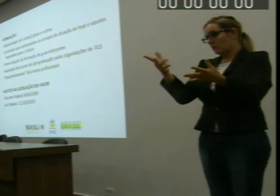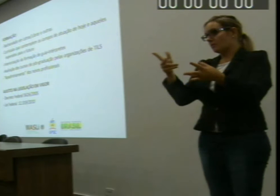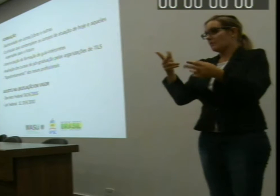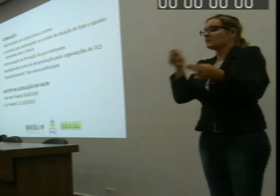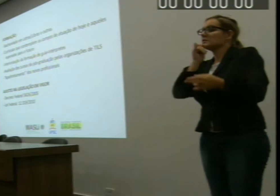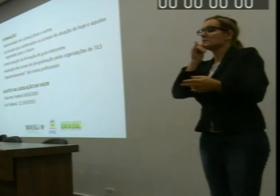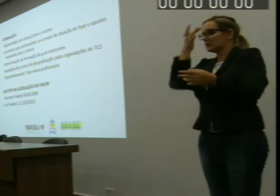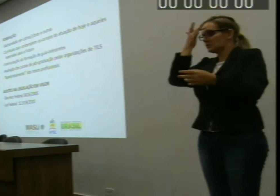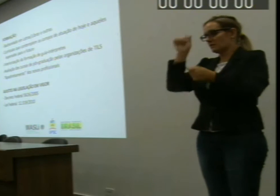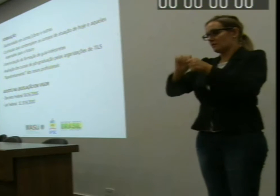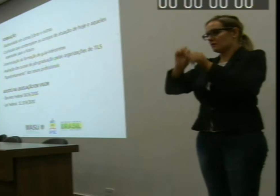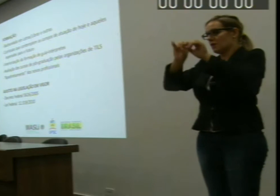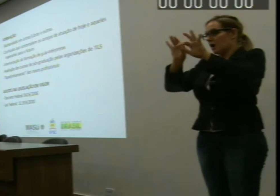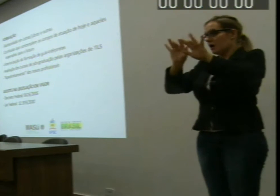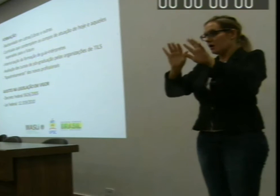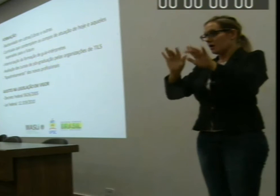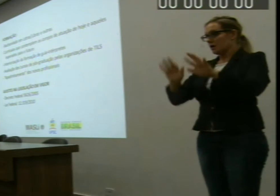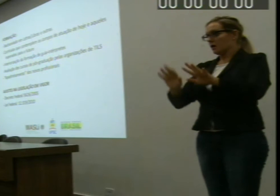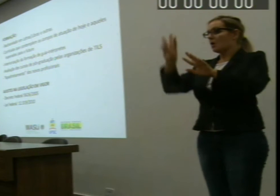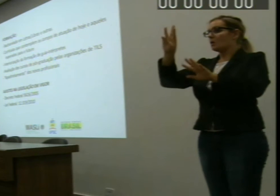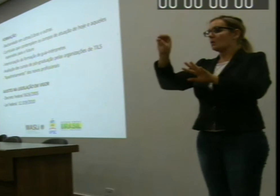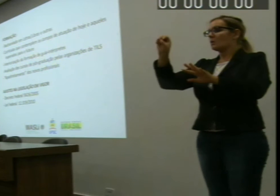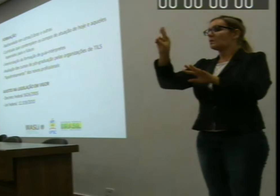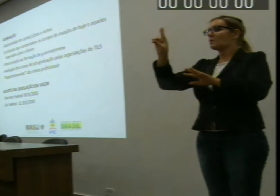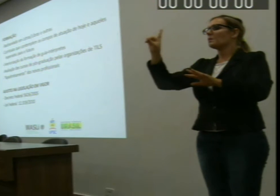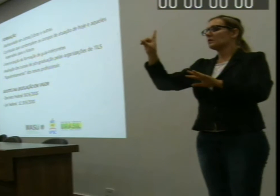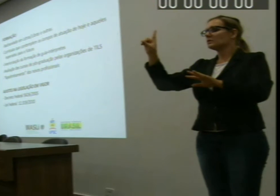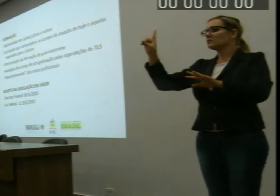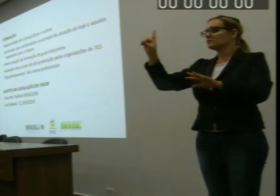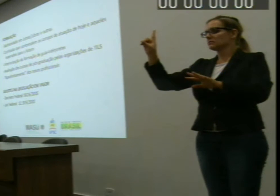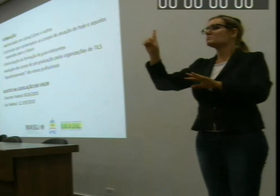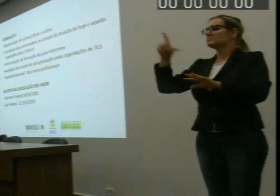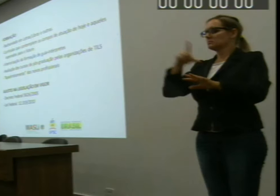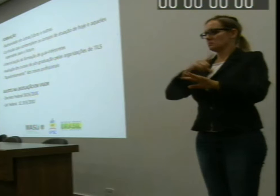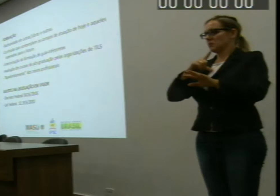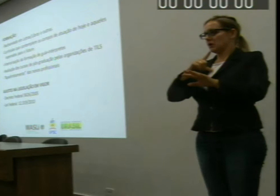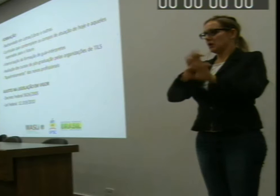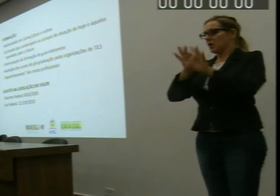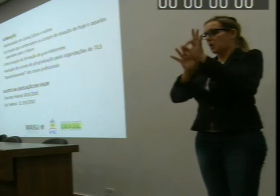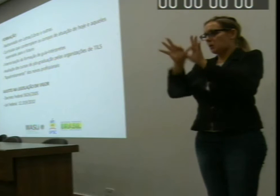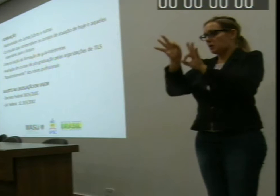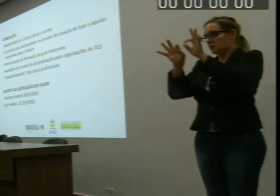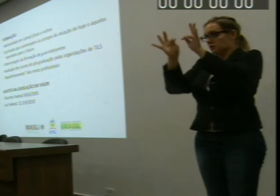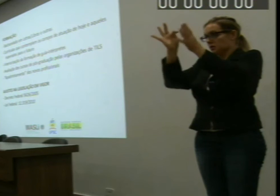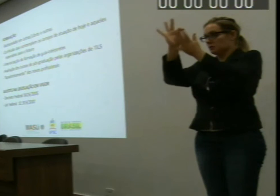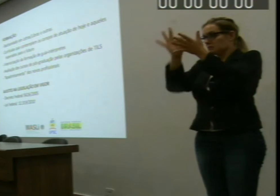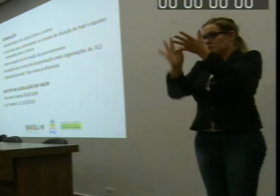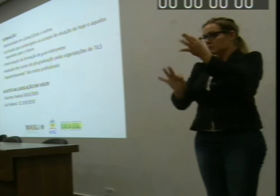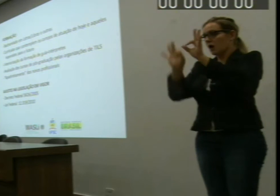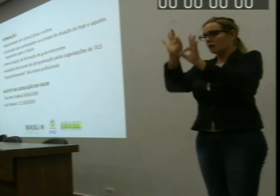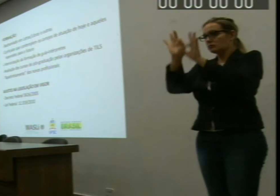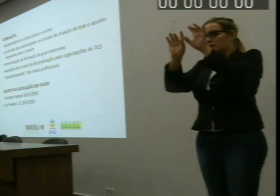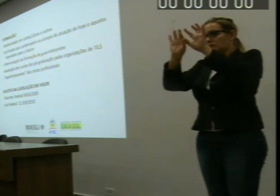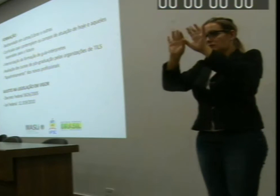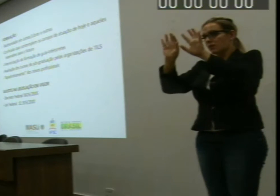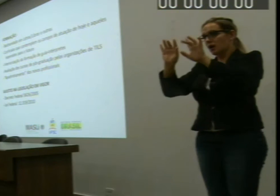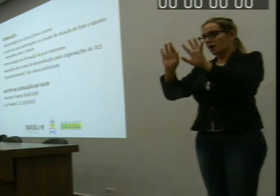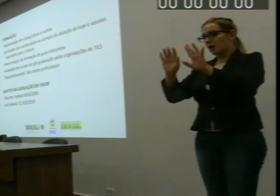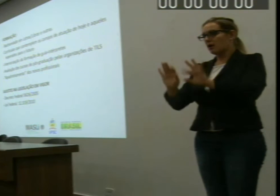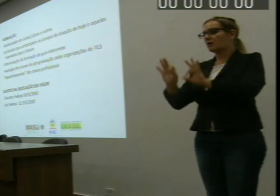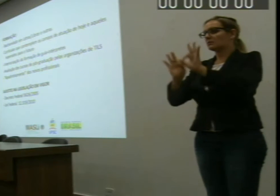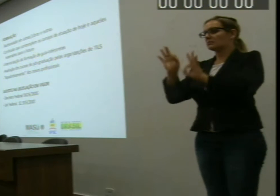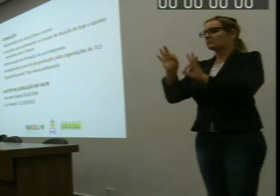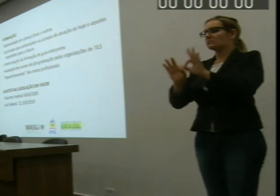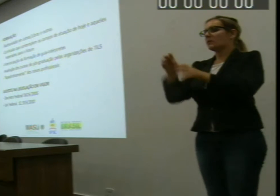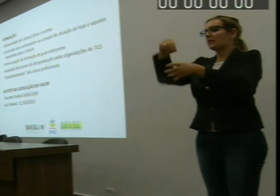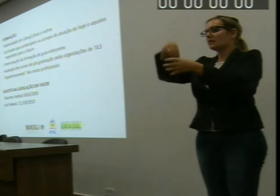Word Open Office não sei um editor de texto Então ele organiza o texto ele arruma o texto dele ele